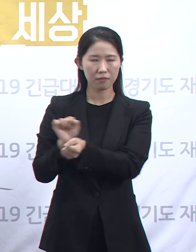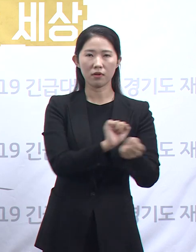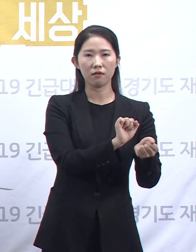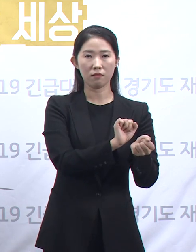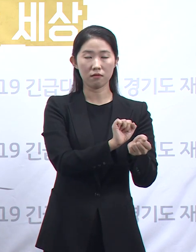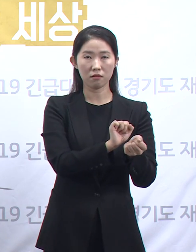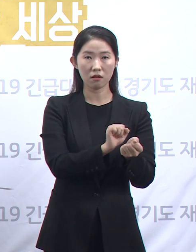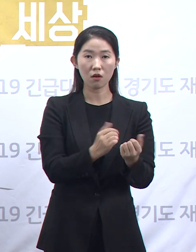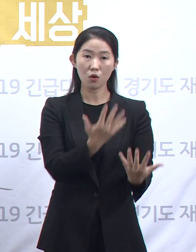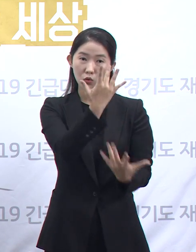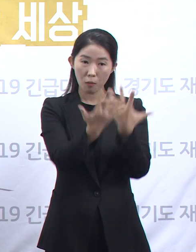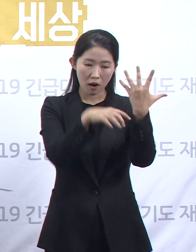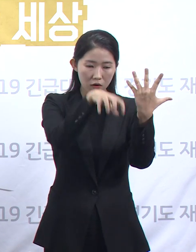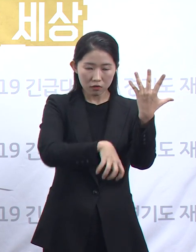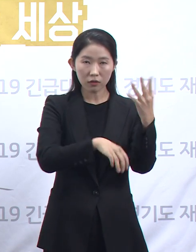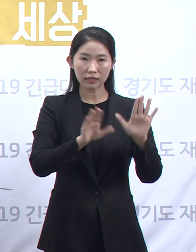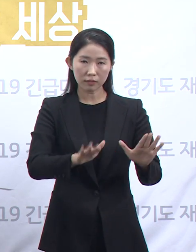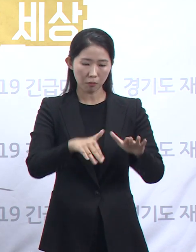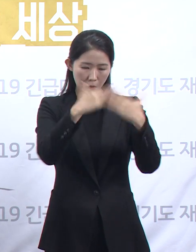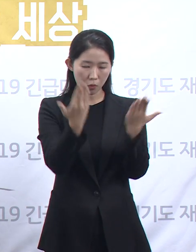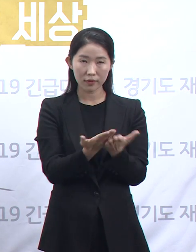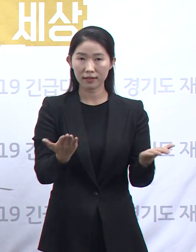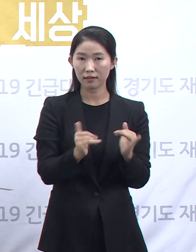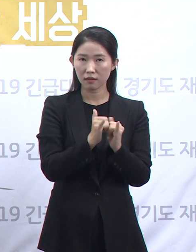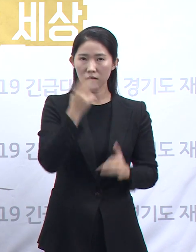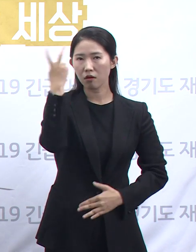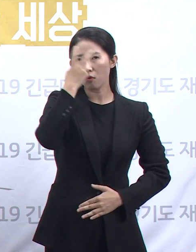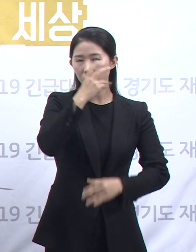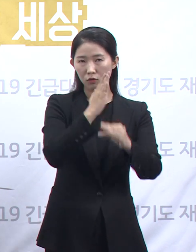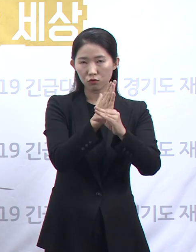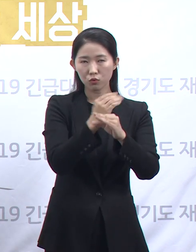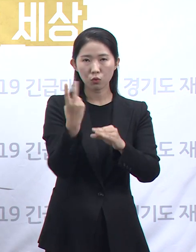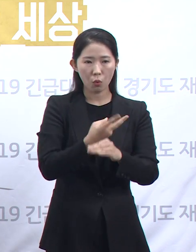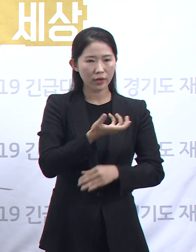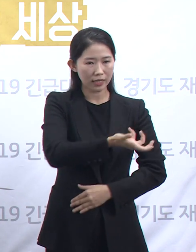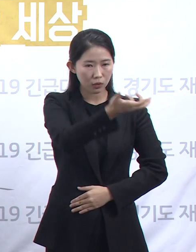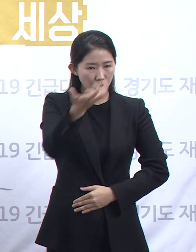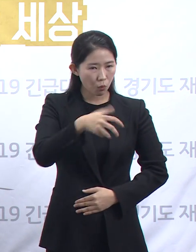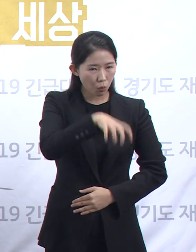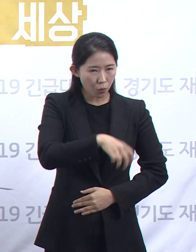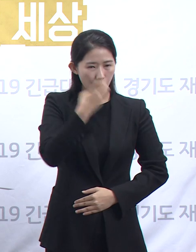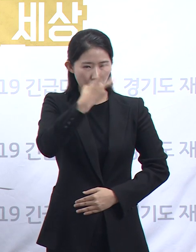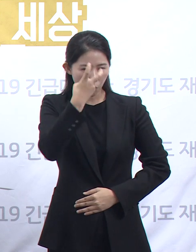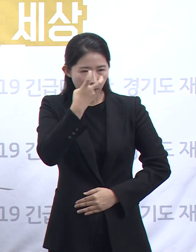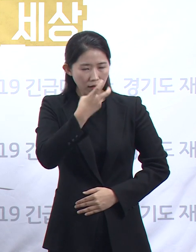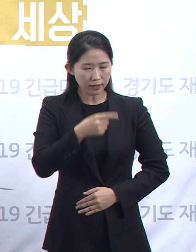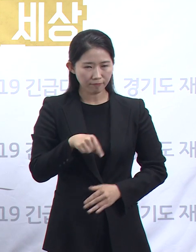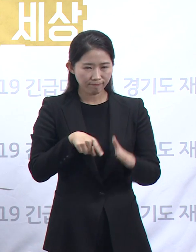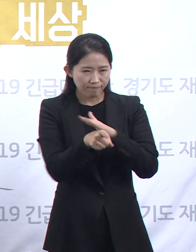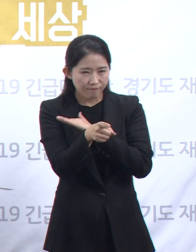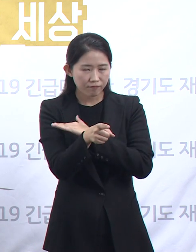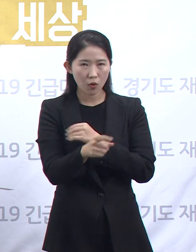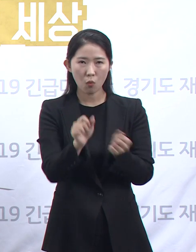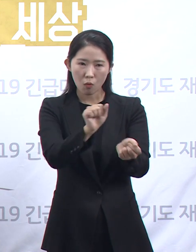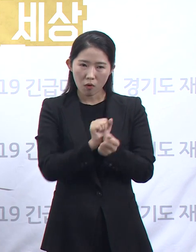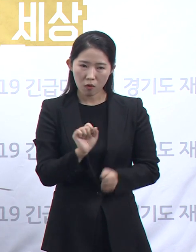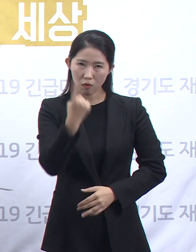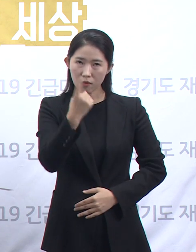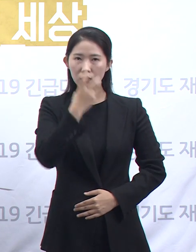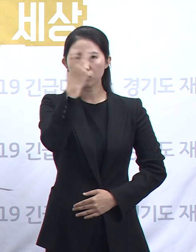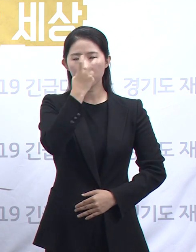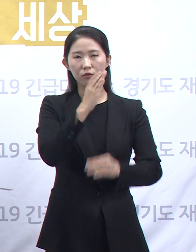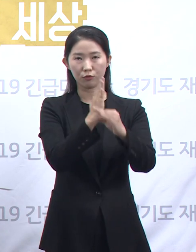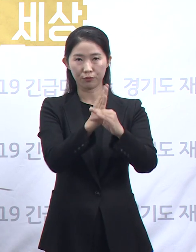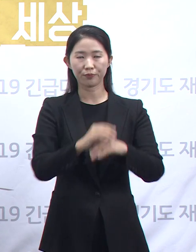연천소방서는 전 직원을 대상으로 선제 검사를 실시 중이며 확진자 이동 동선을 토대로 심층 역학 조사를 진행 중에 있습니다.